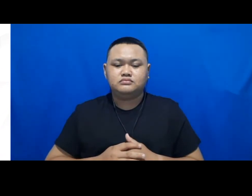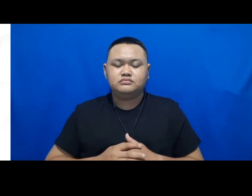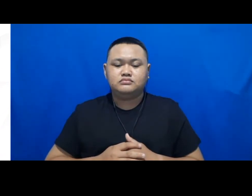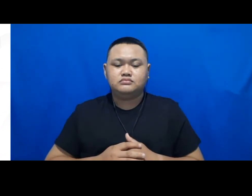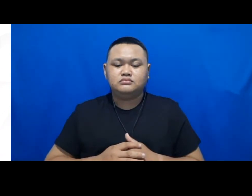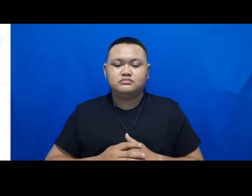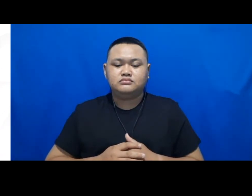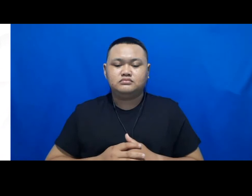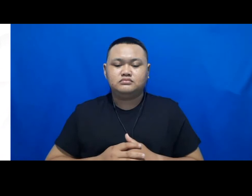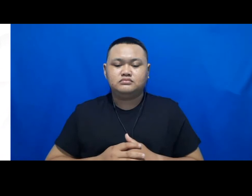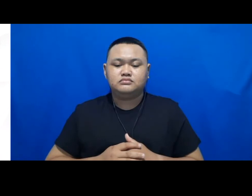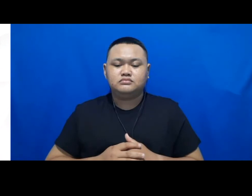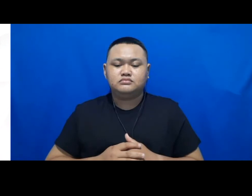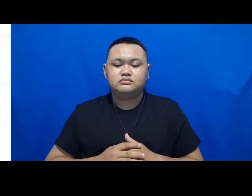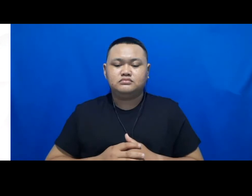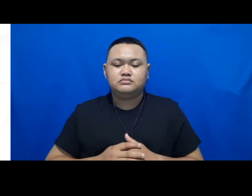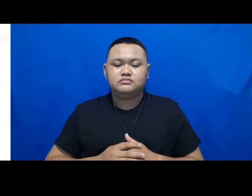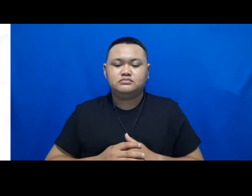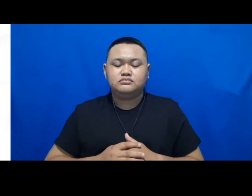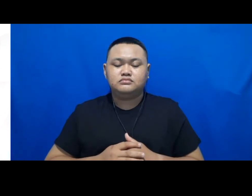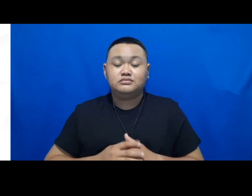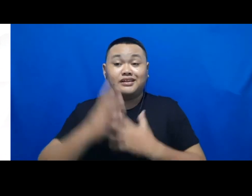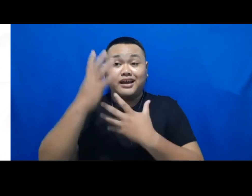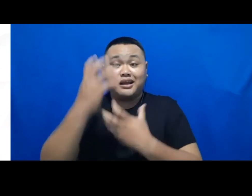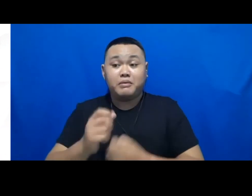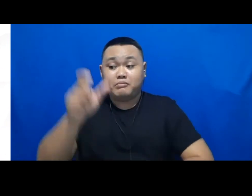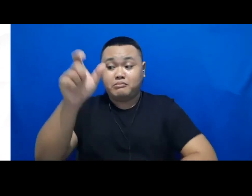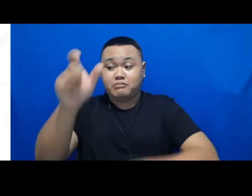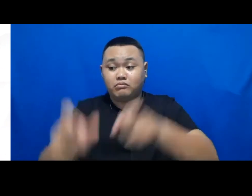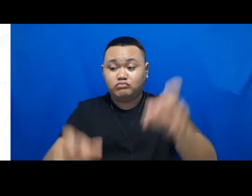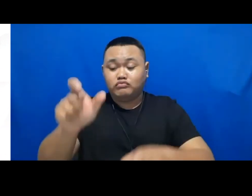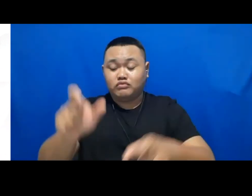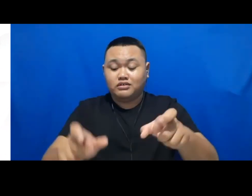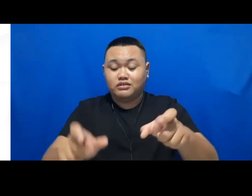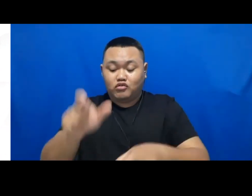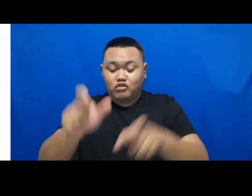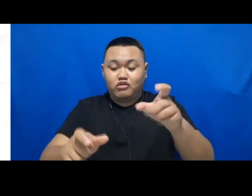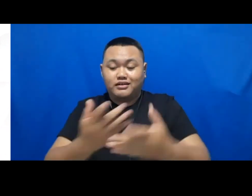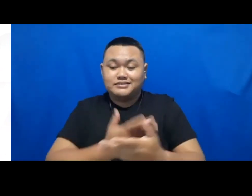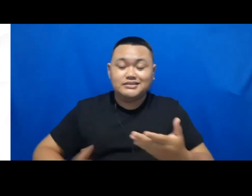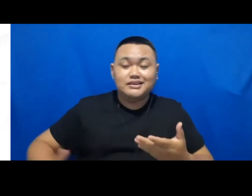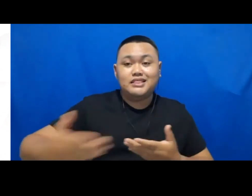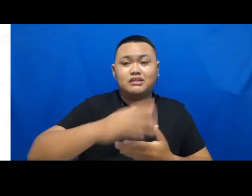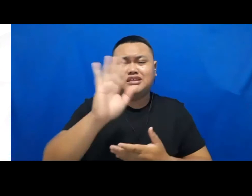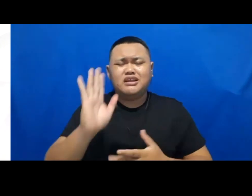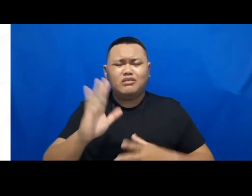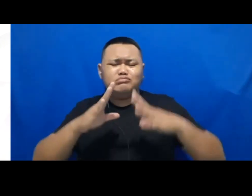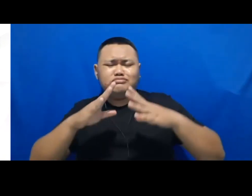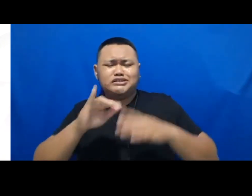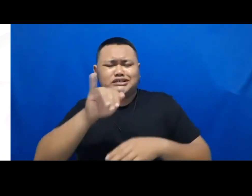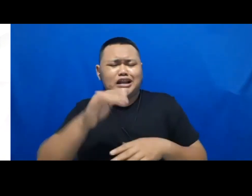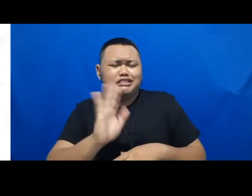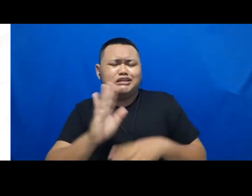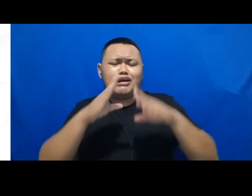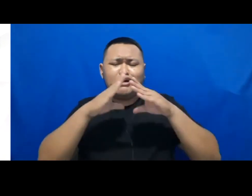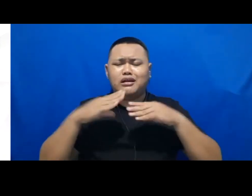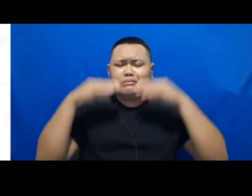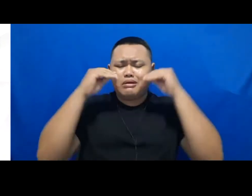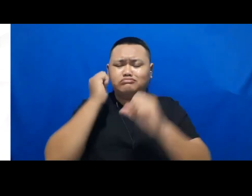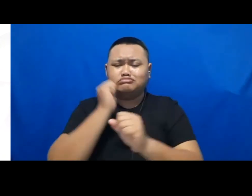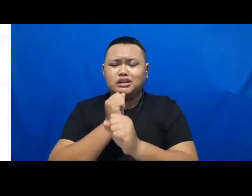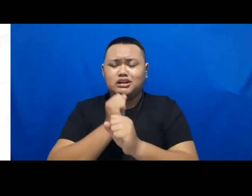anak laki-laki. Mas Bayu, dalam proses pembelajaran, guru harus memberi kesempatan yang sama kepada anak laki-laki dan